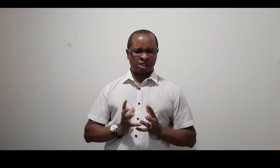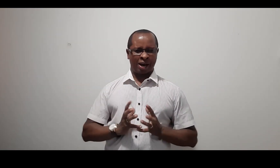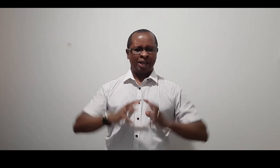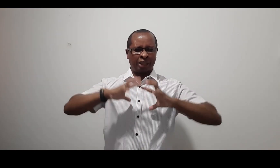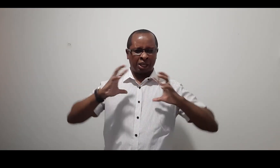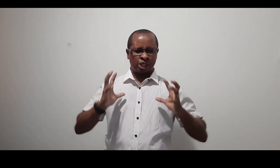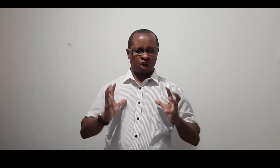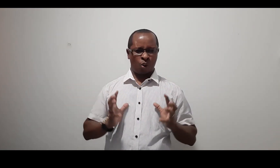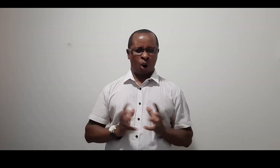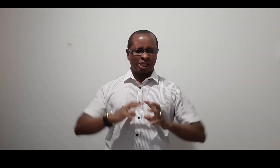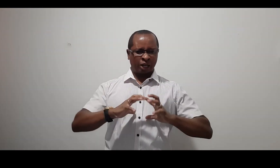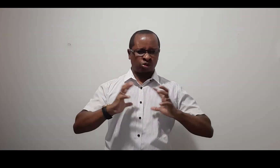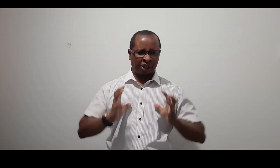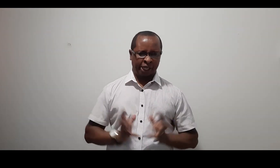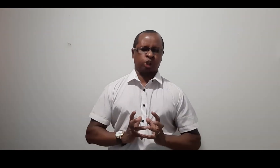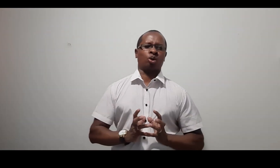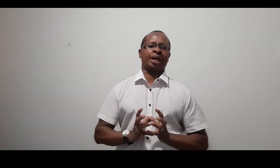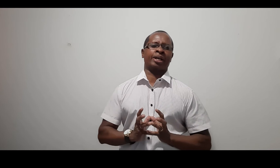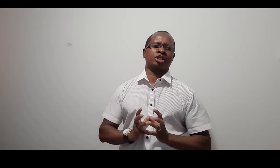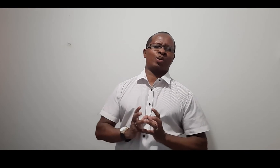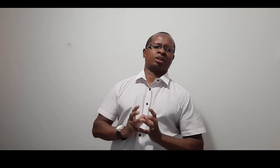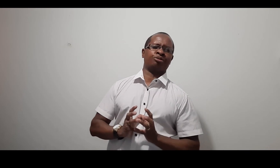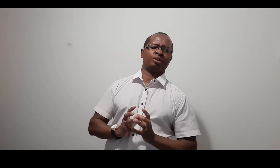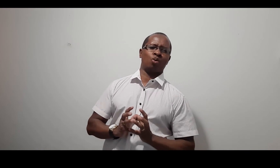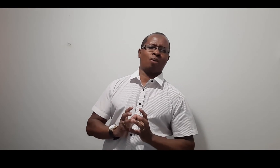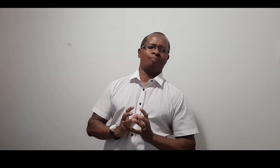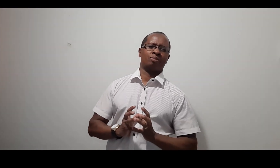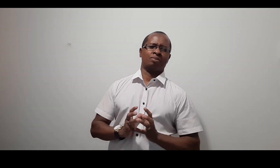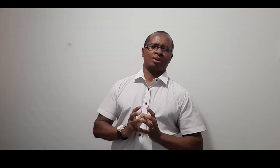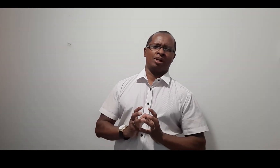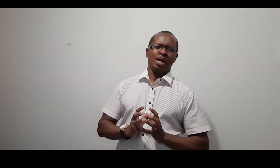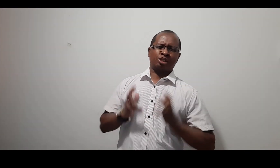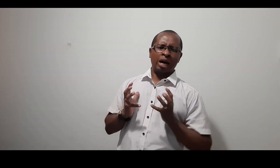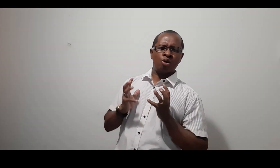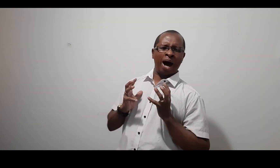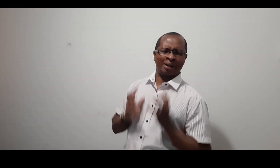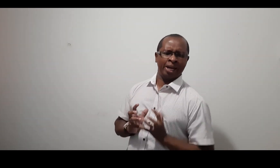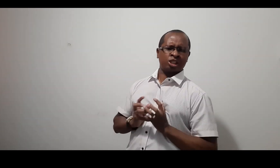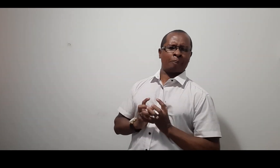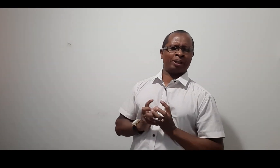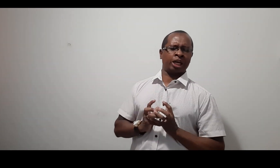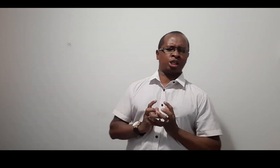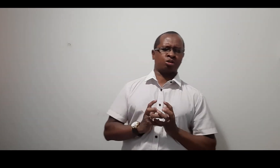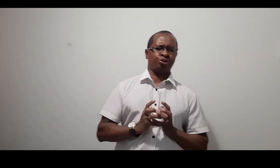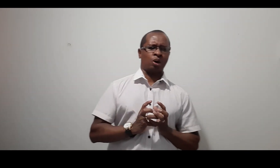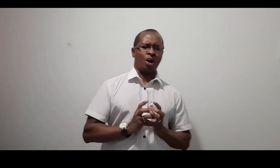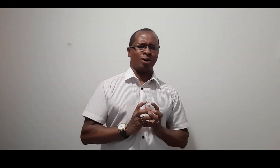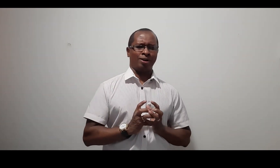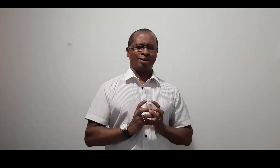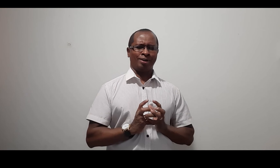rakitra tehirizinao ao, zany trésor tehirizinao anatin'ny fonao ao, zany no harena sarobidy tehirizin'ny fonao ao.